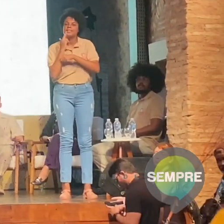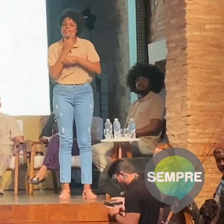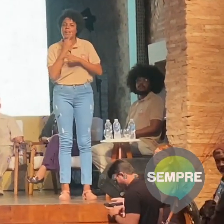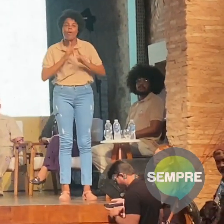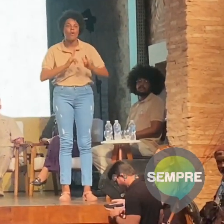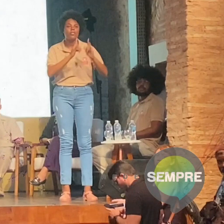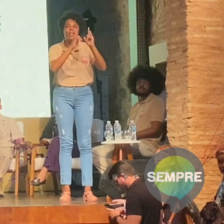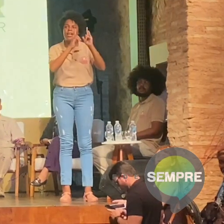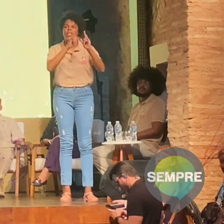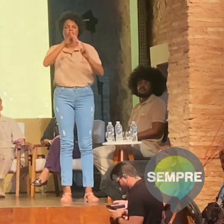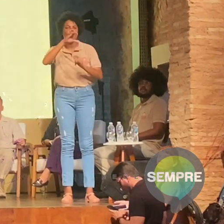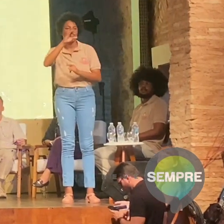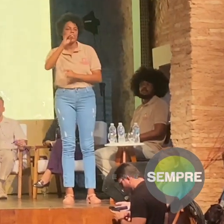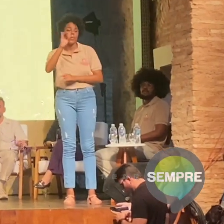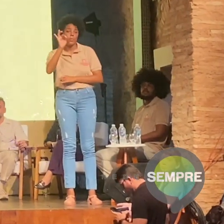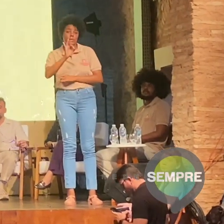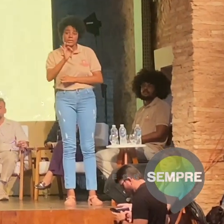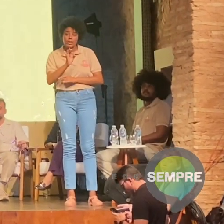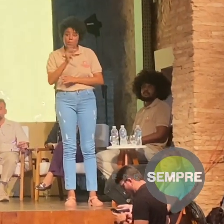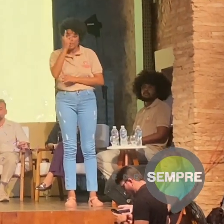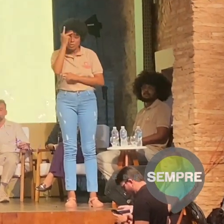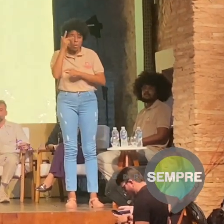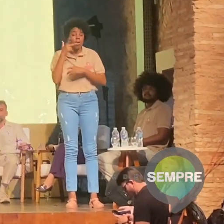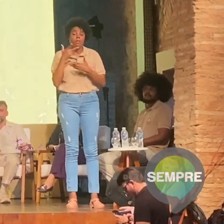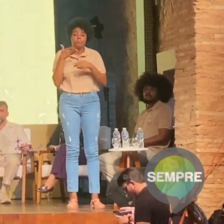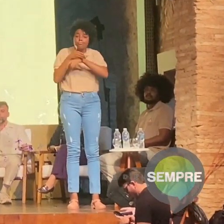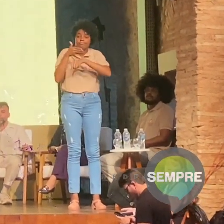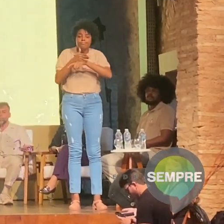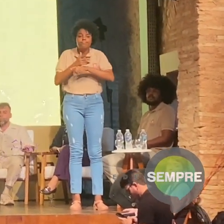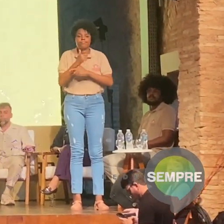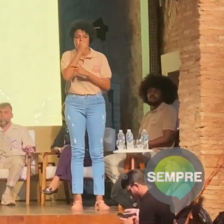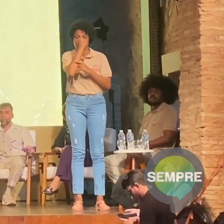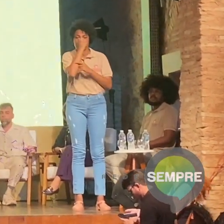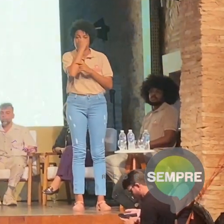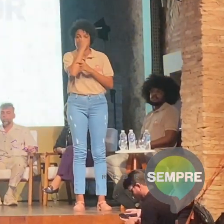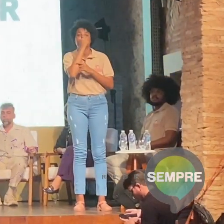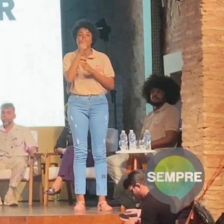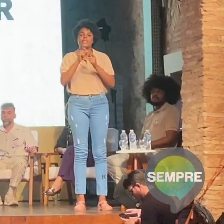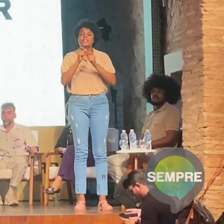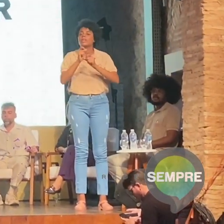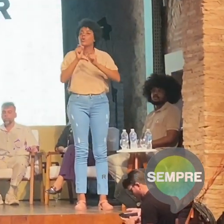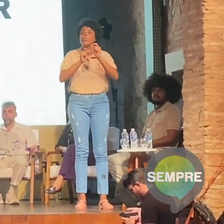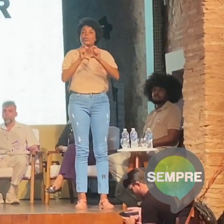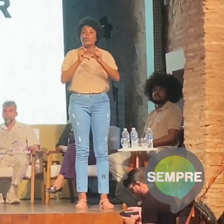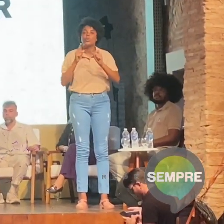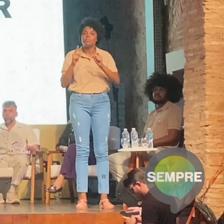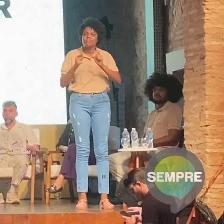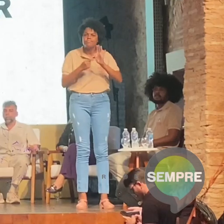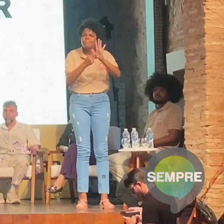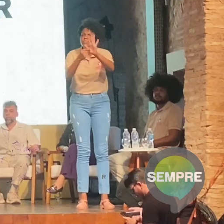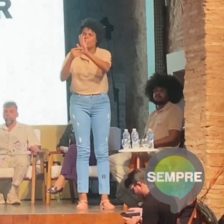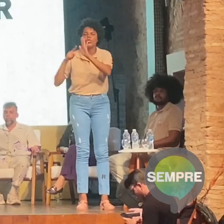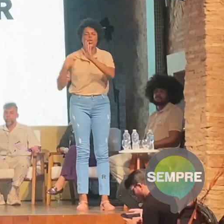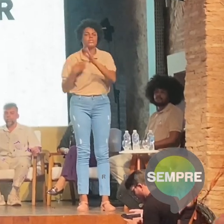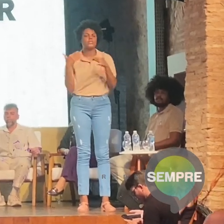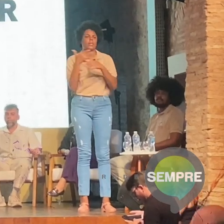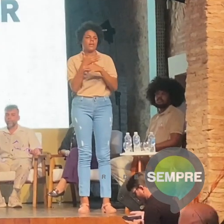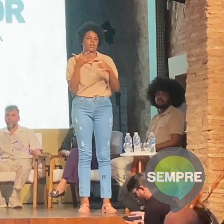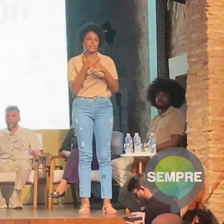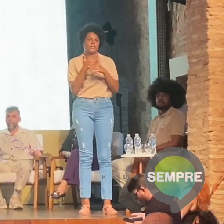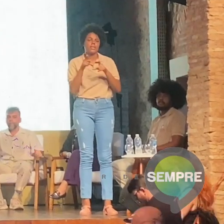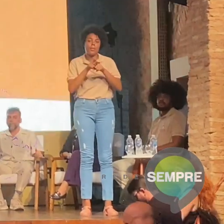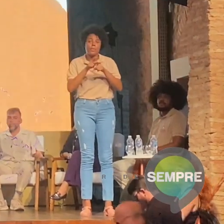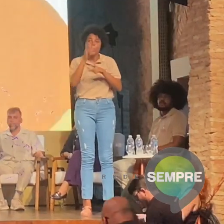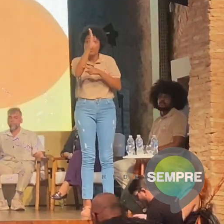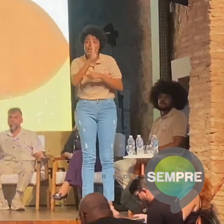que passaram de 90% de ocupação, mas, sem sombra de dúvidas, é promover ainda mais a nossa cidade, reposicionar a nossa cidade no